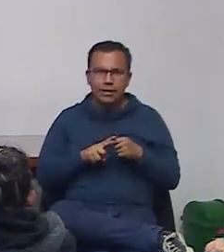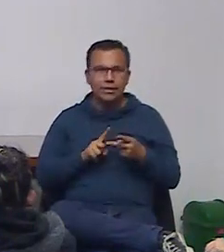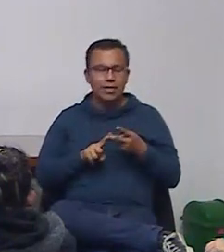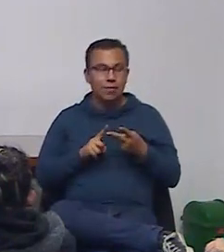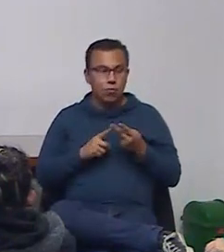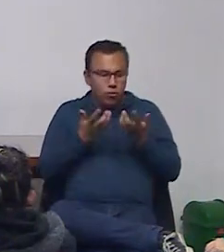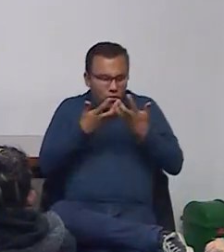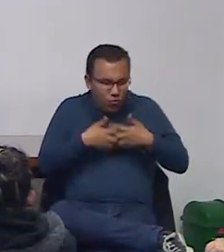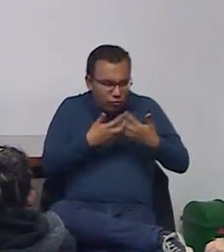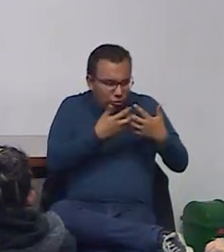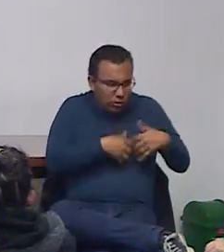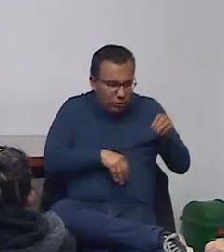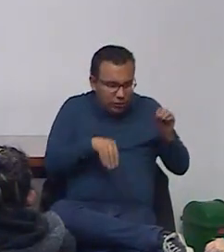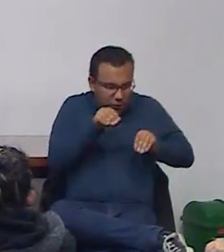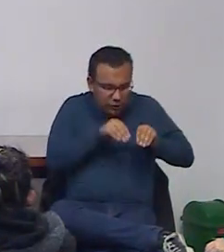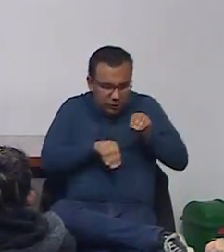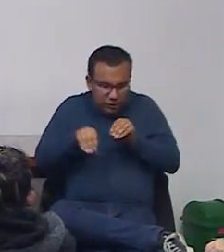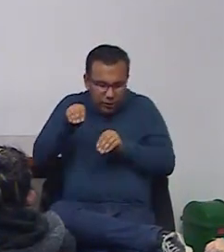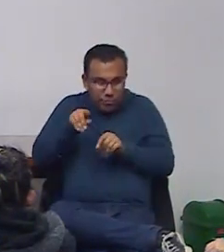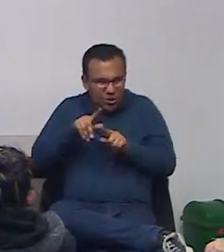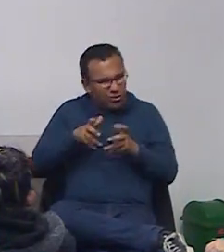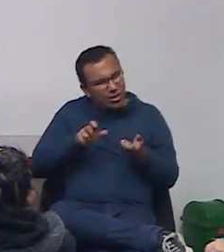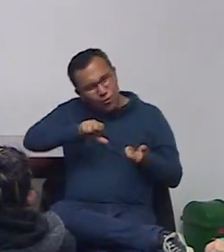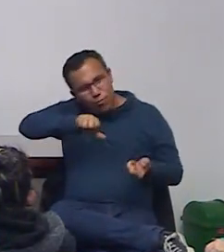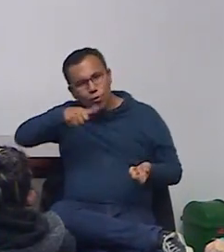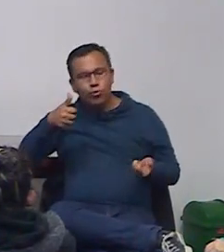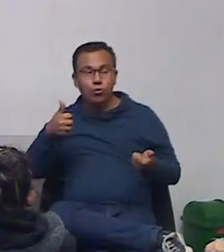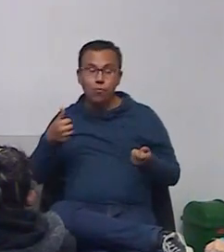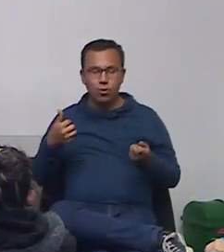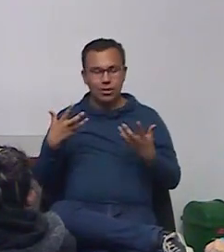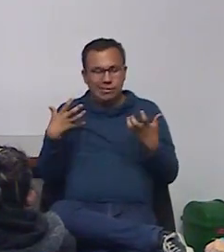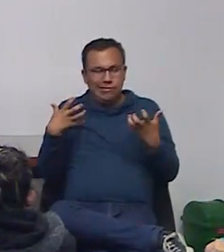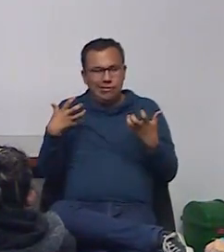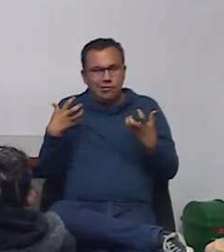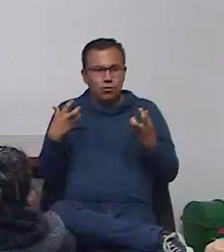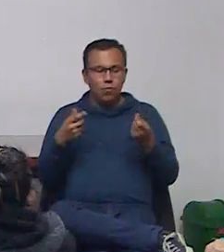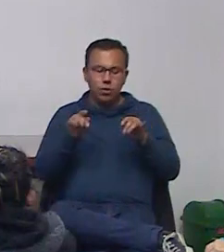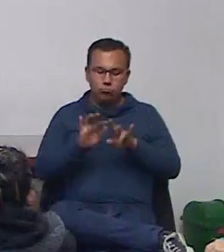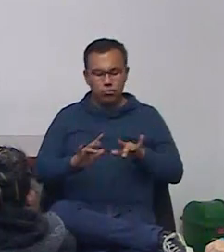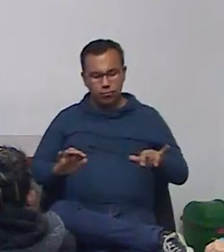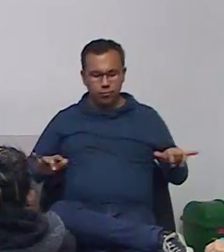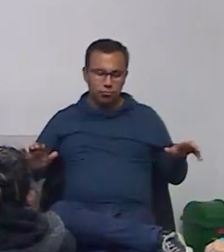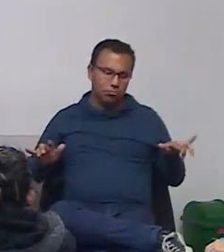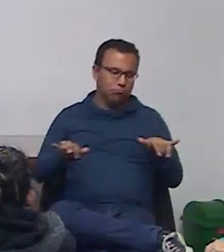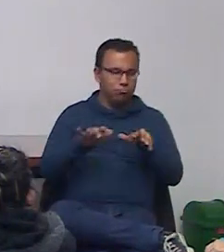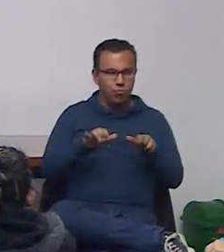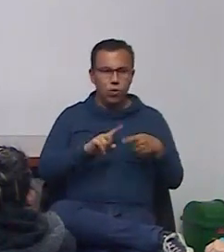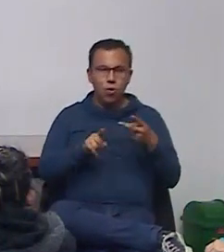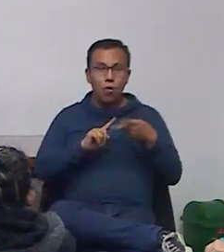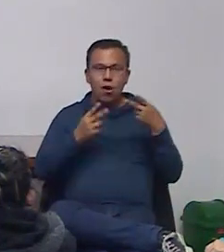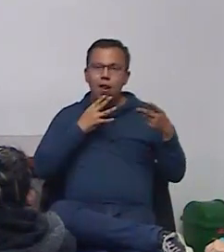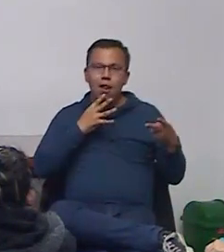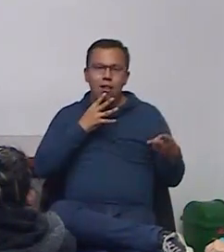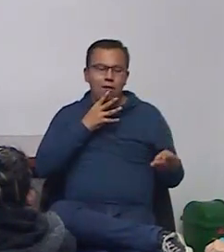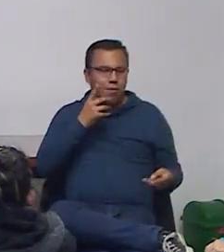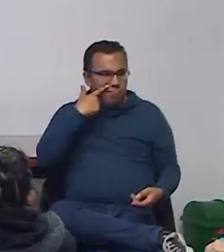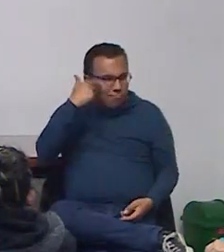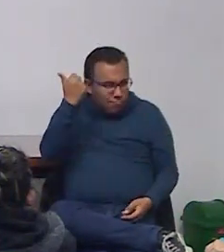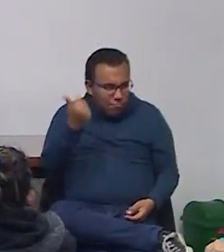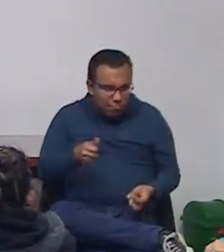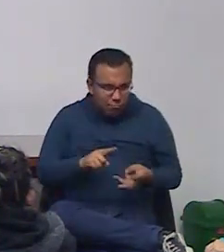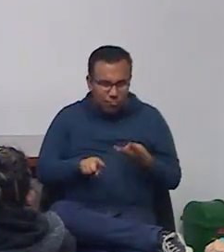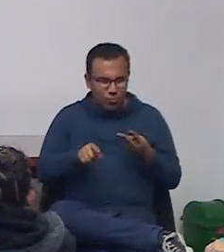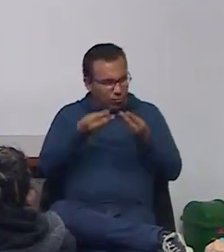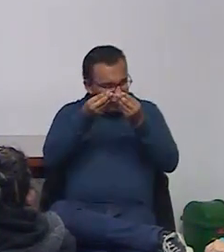muy operativos Y de pronto quieren tener un espacio distinto entonces pues ir a tocar piano pues Qué delicia o ir a cantar Pues que chévere o a tener un